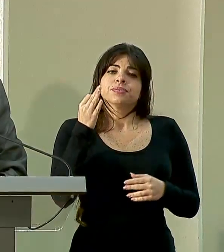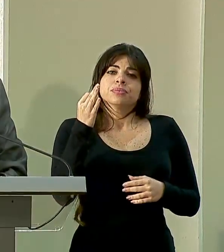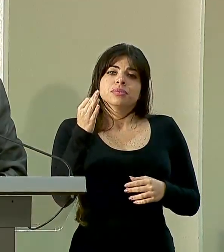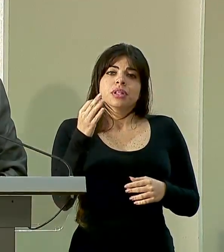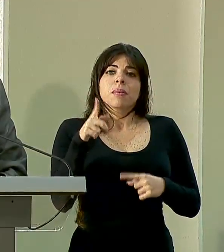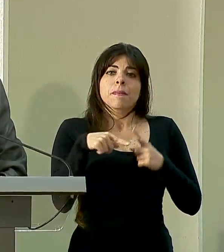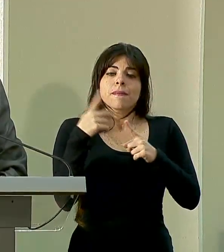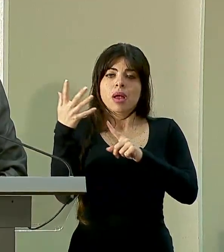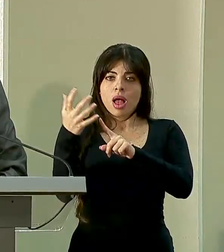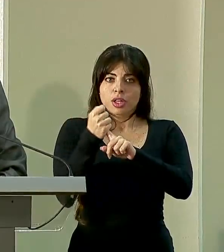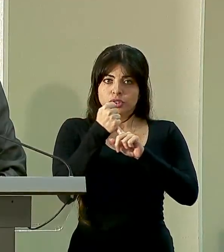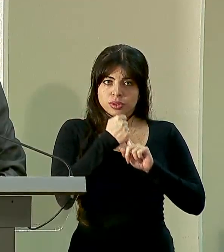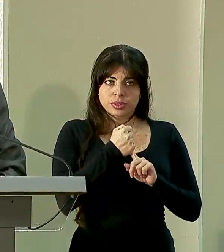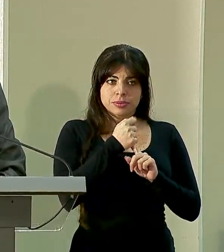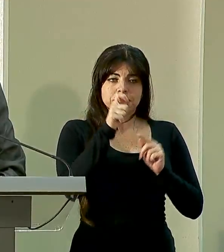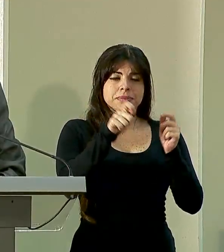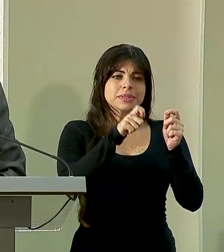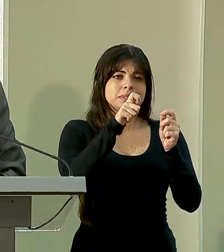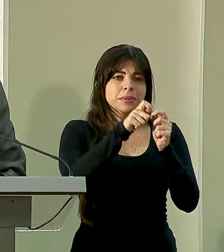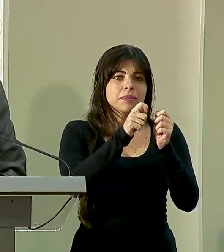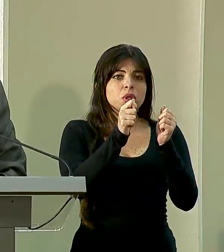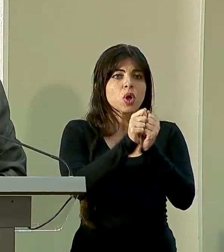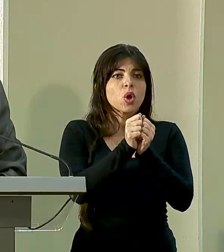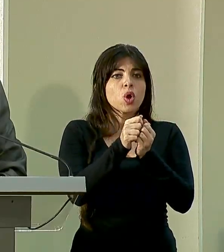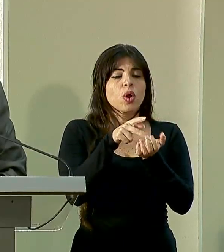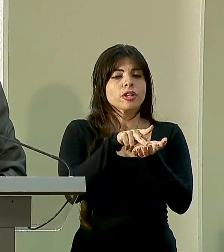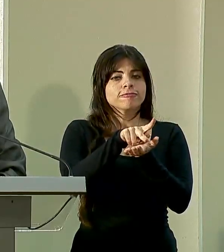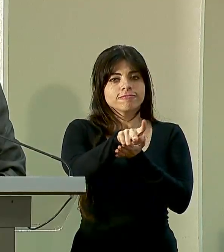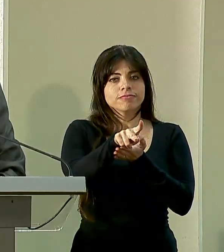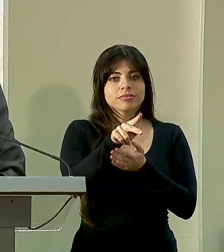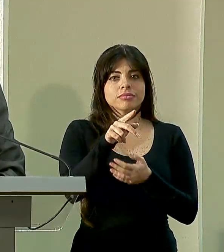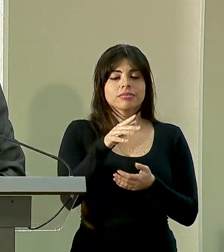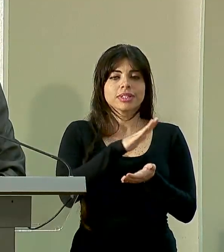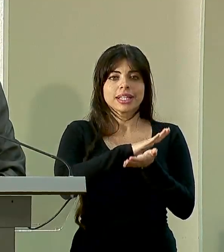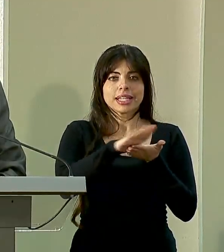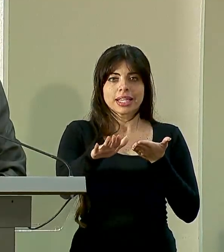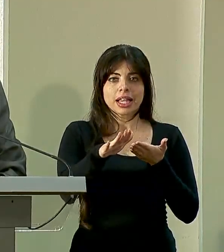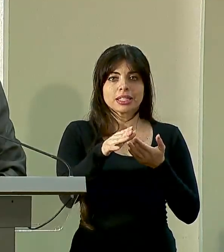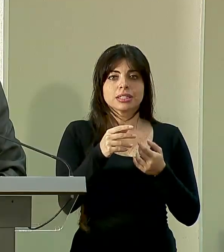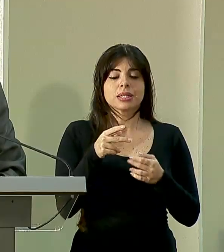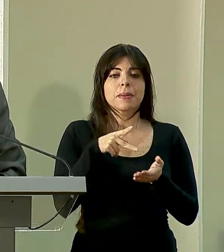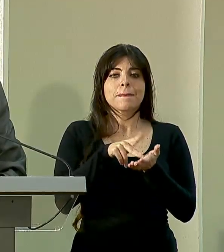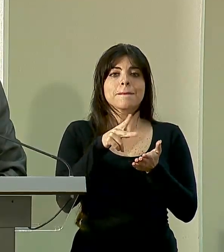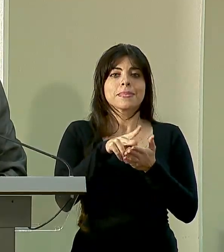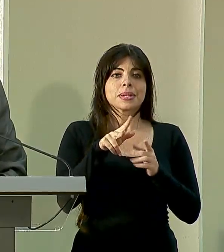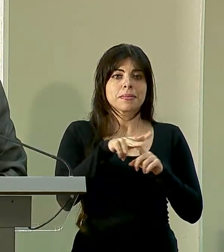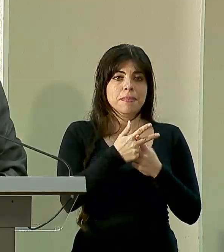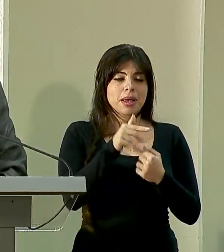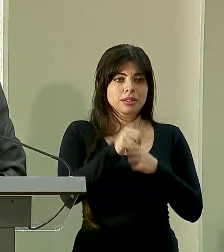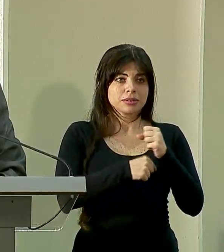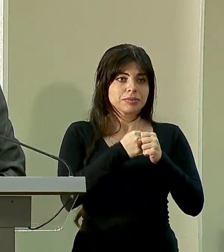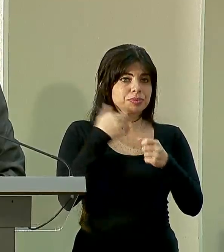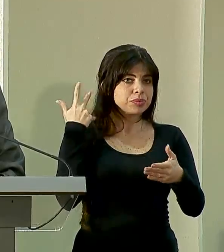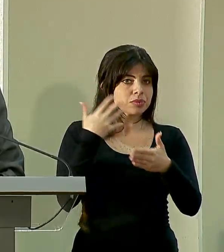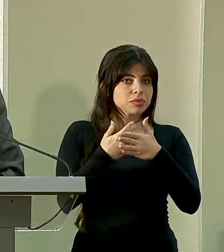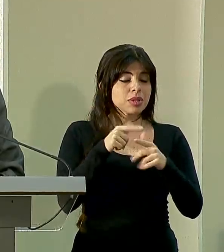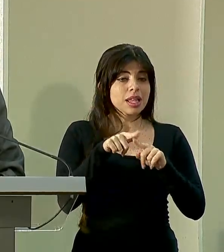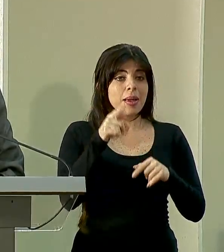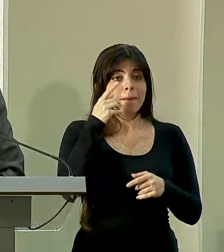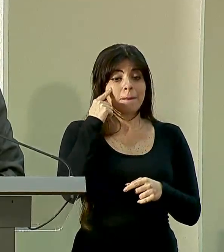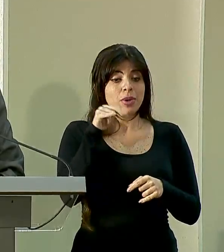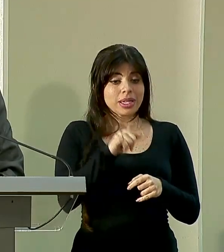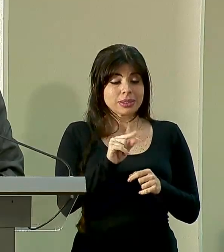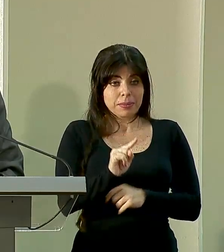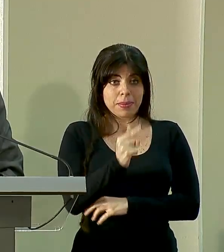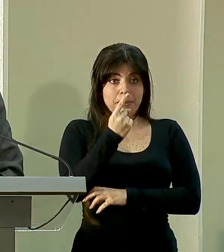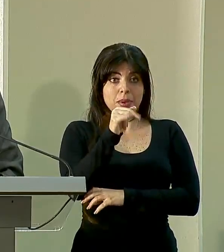se conseguirá precisamente con la liquidación de las primas remanentes a lo largo del año. Y es a partir de